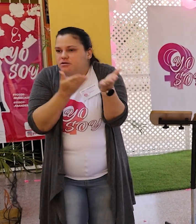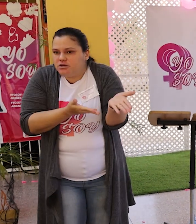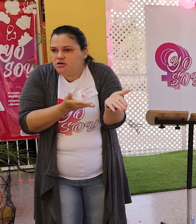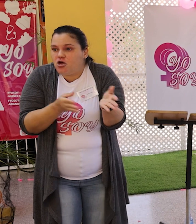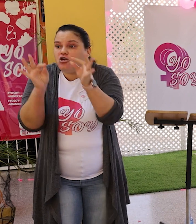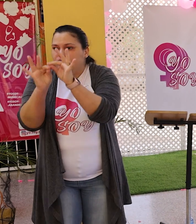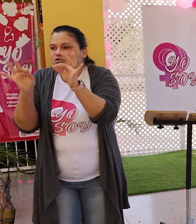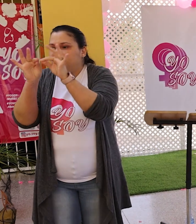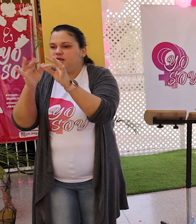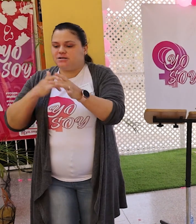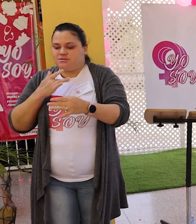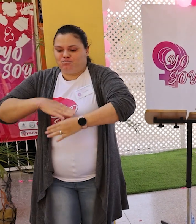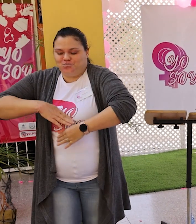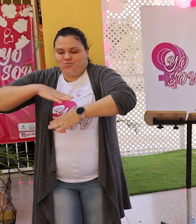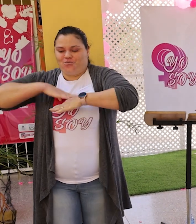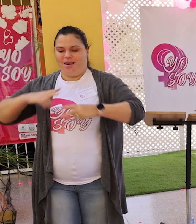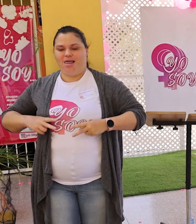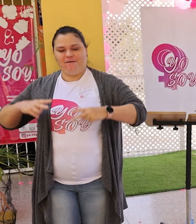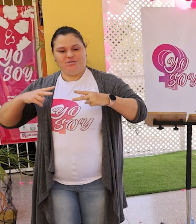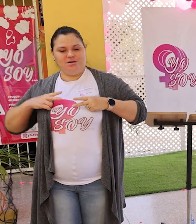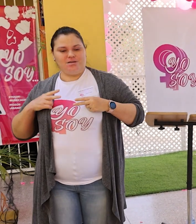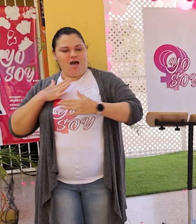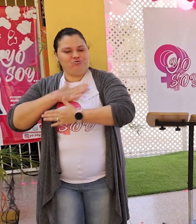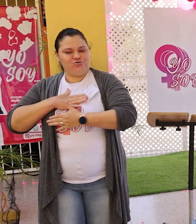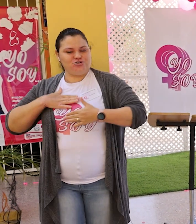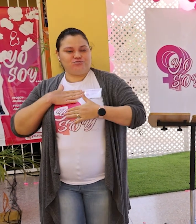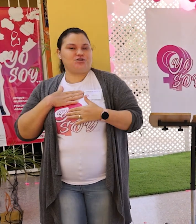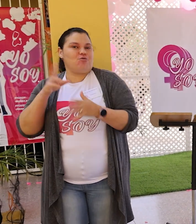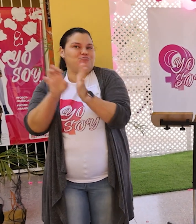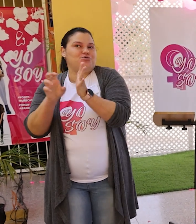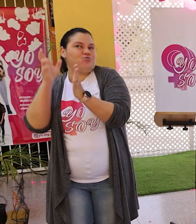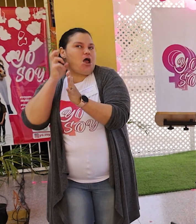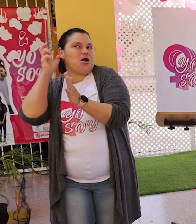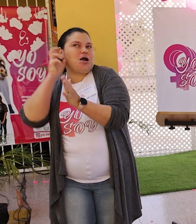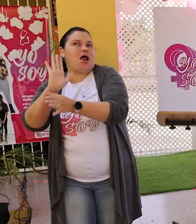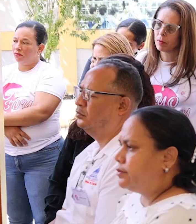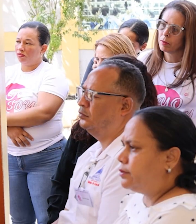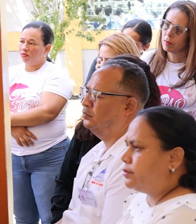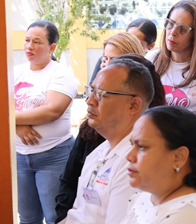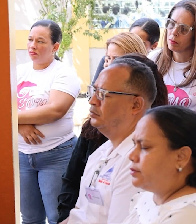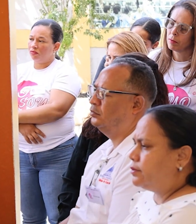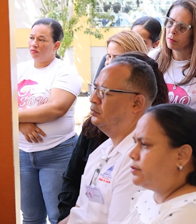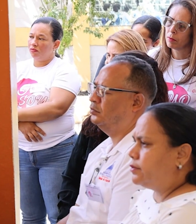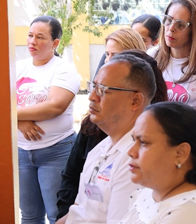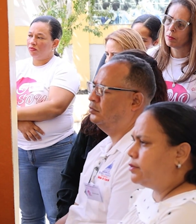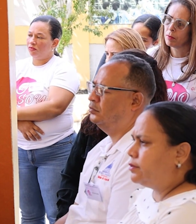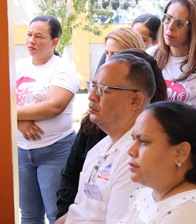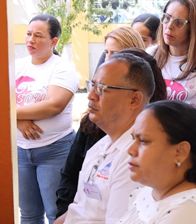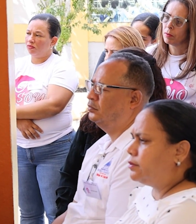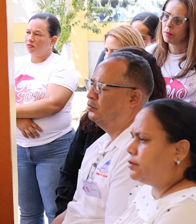que tú sepas que vivir a plenitud es tu hasta disfrutar esta canción desde el principio hasta el final